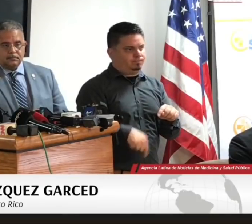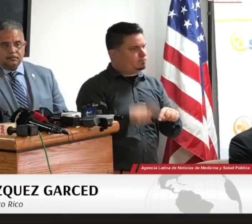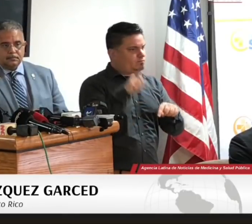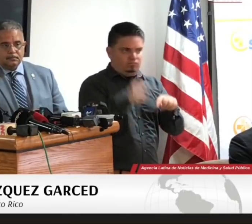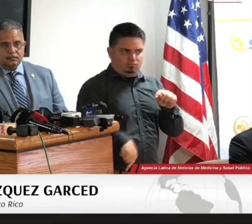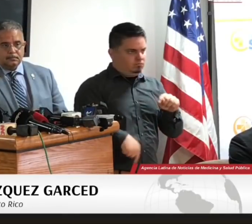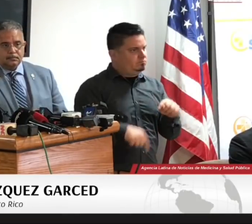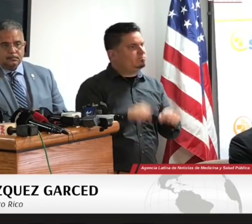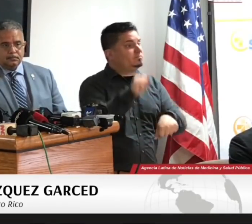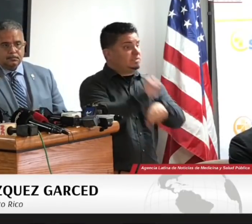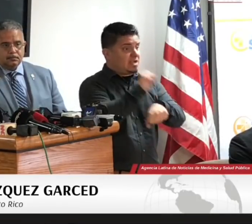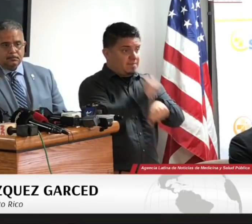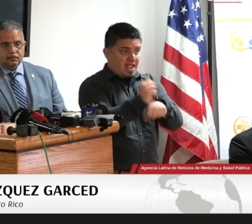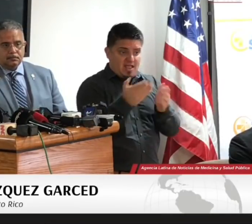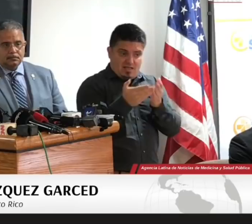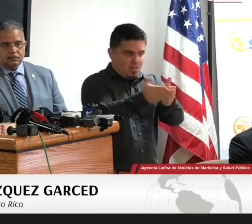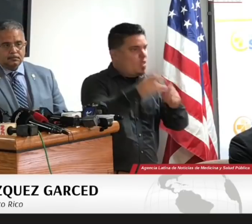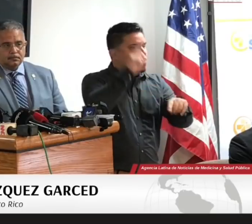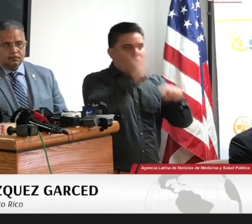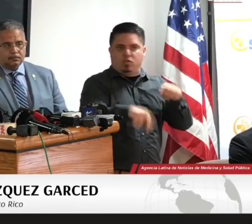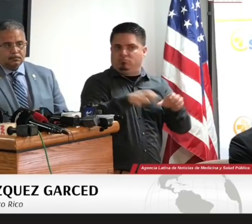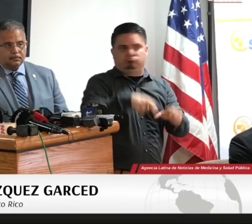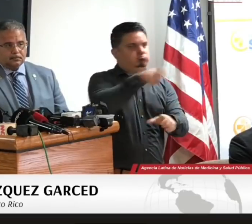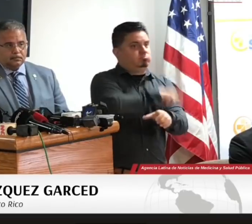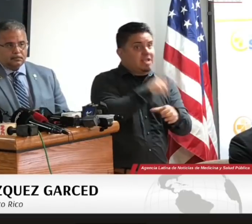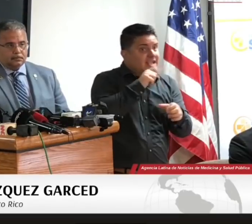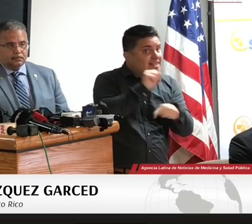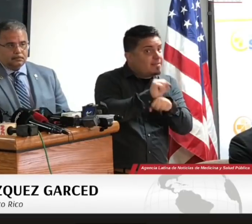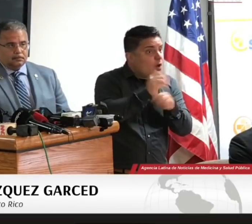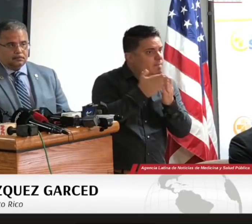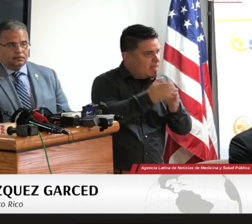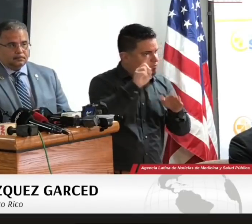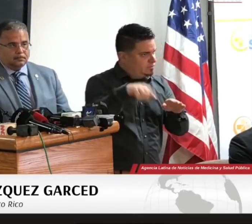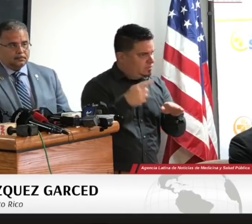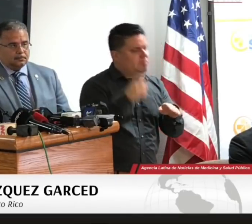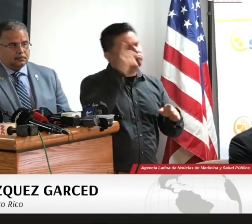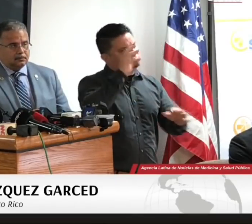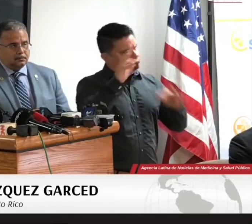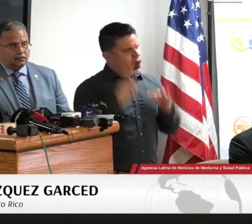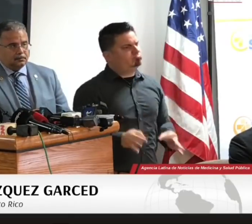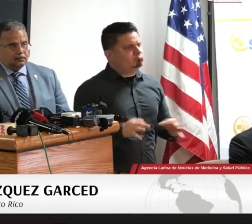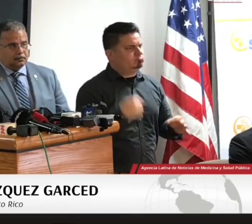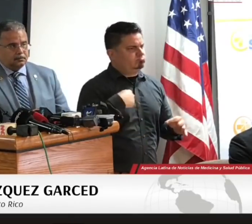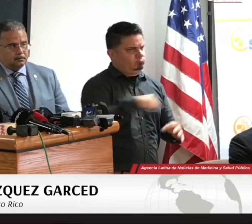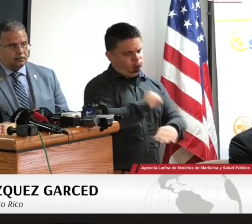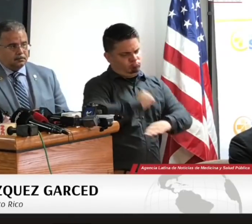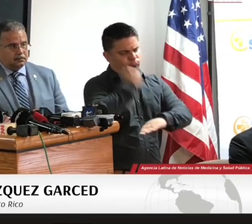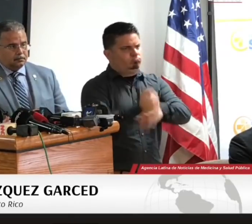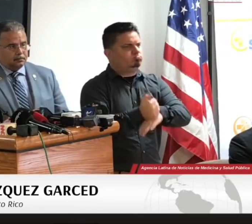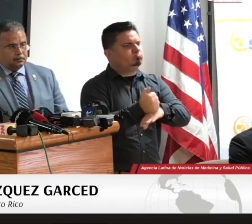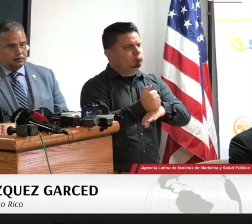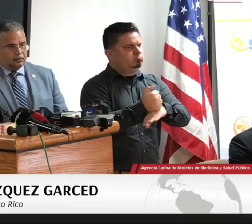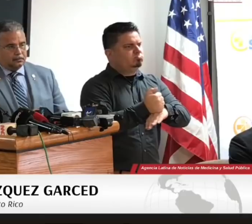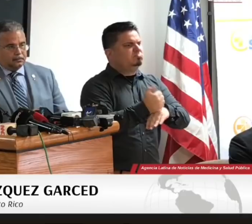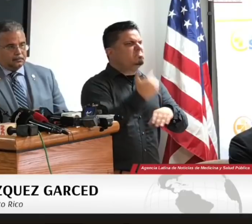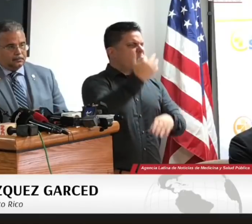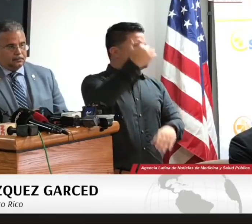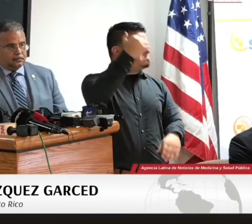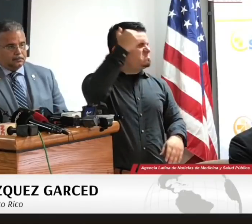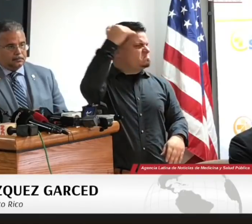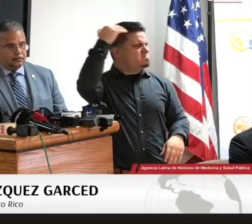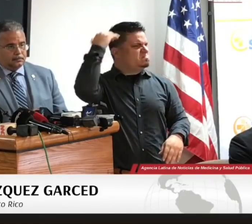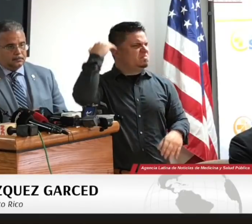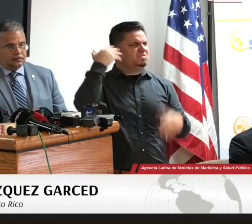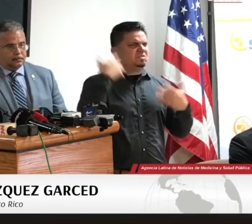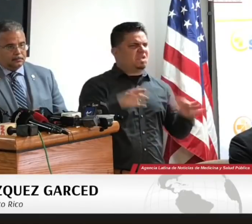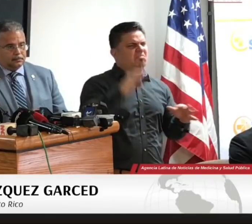tripulación. Así que esa es otra de las medidas que estamos tomando. Habíamos hecho una medida parecida anteriormente, pero ahora lo hacemos bajo esta declaración